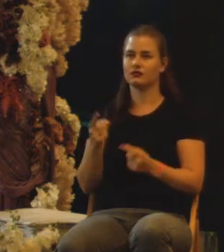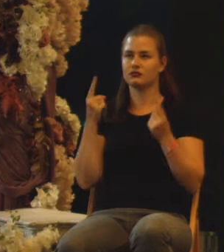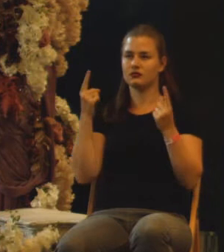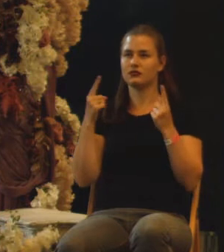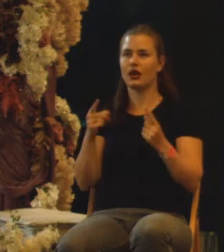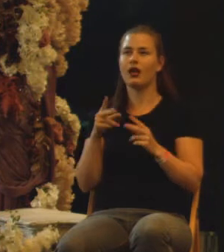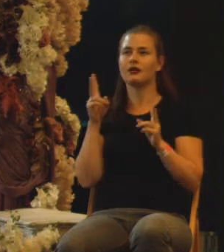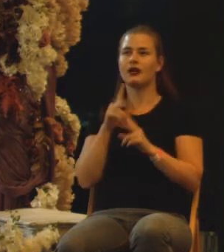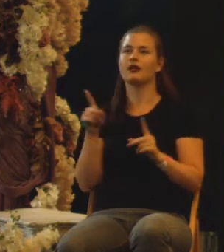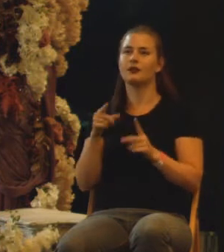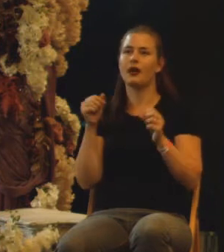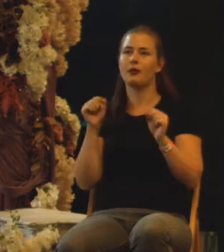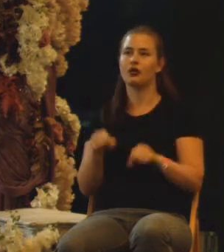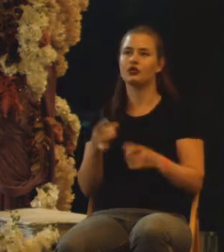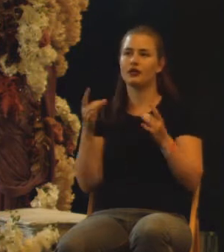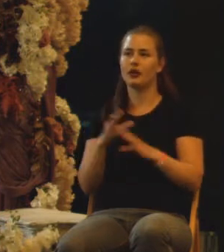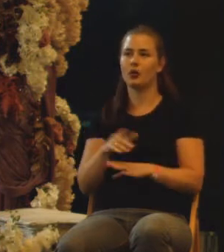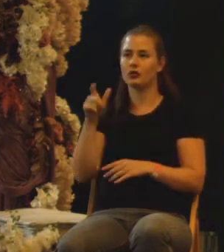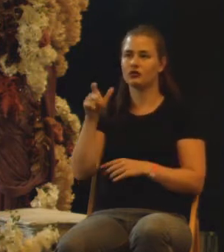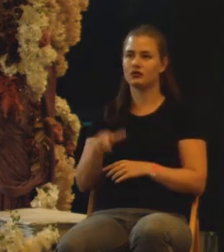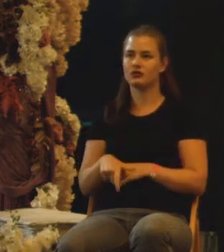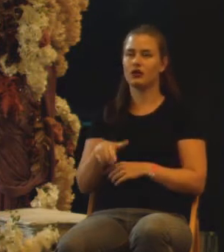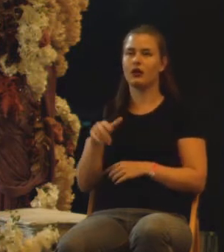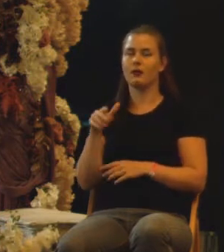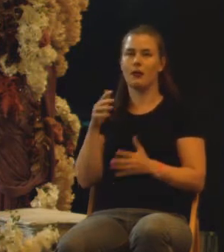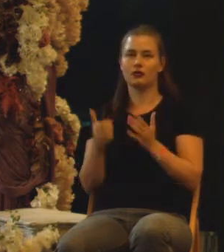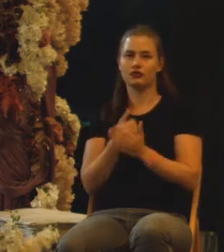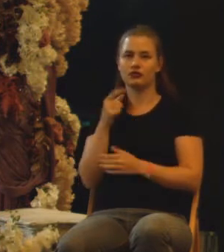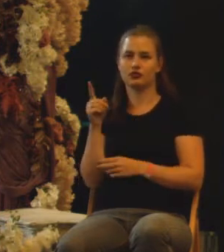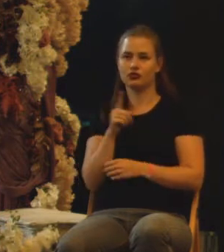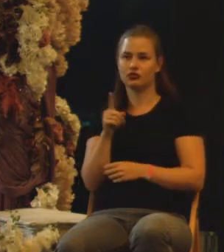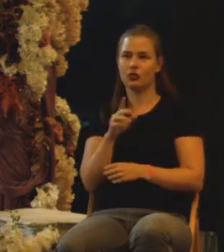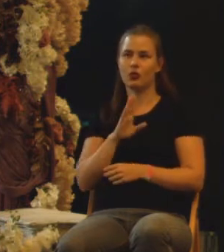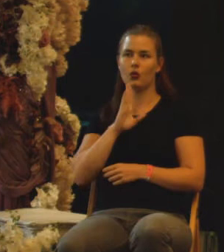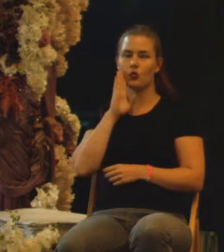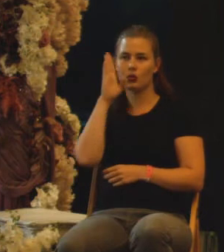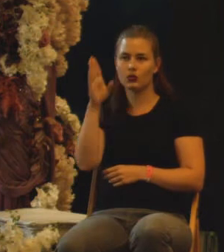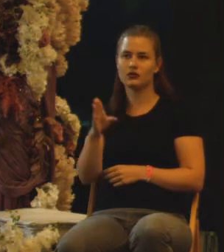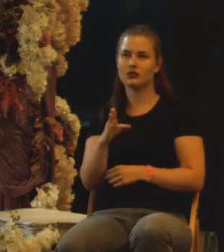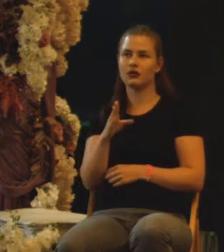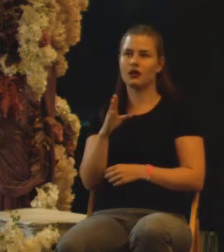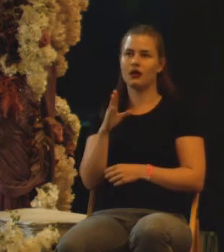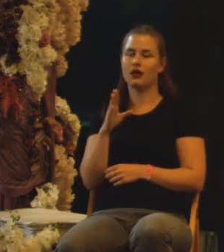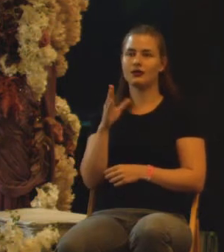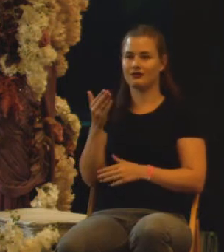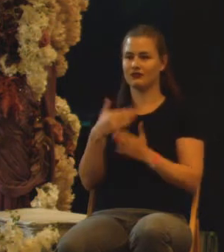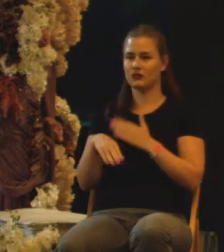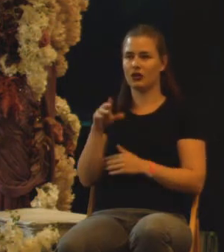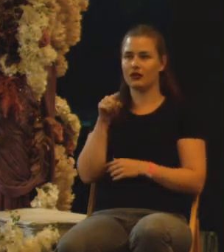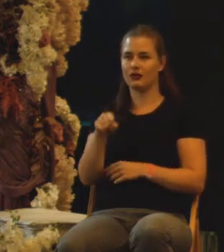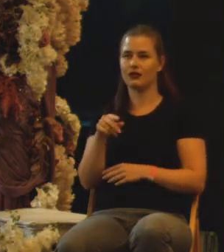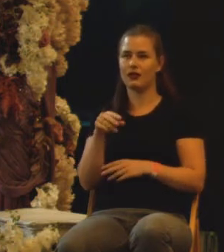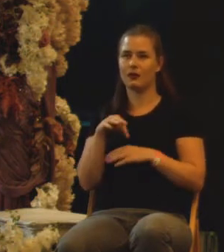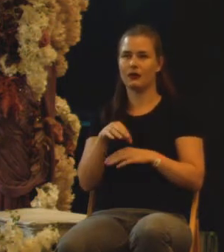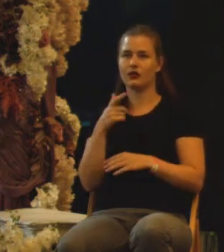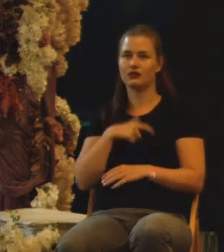любить, а за что-то. Вот. В общем, получается, что утром он ушел, а ты приводишь себя в порядок. Ты